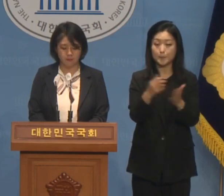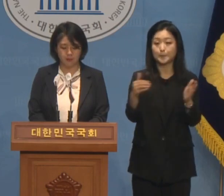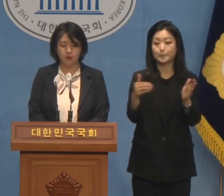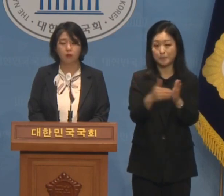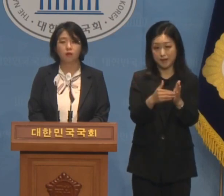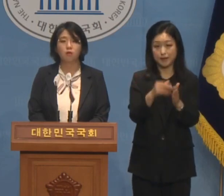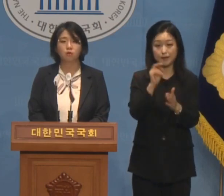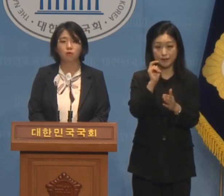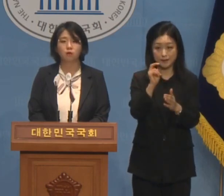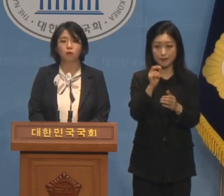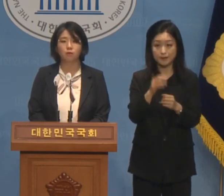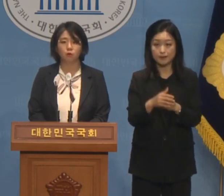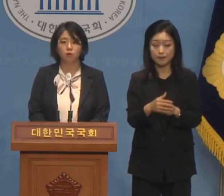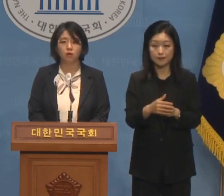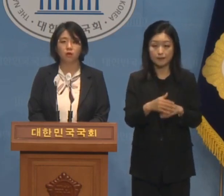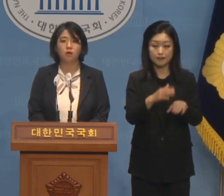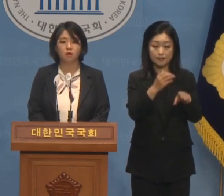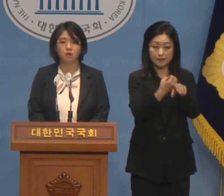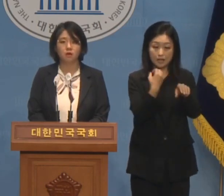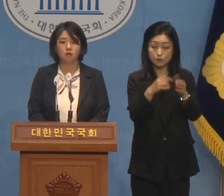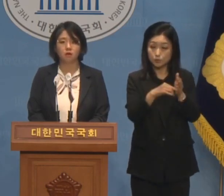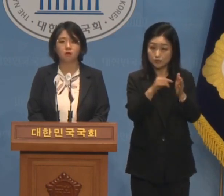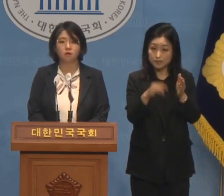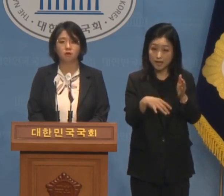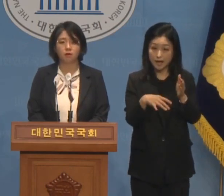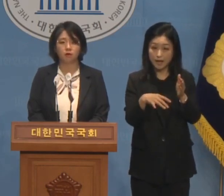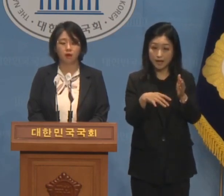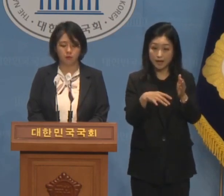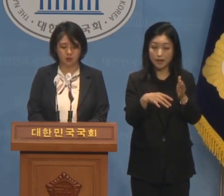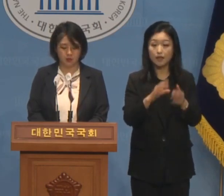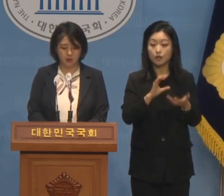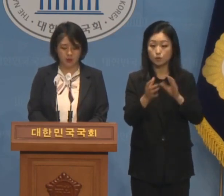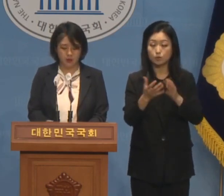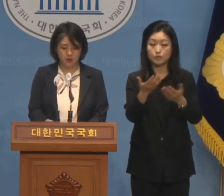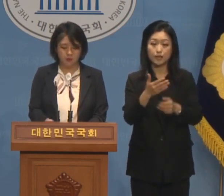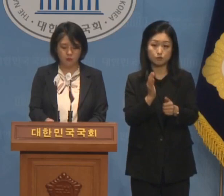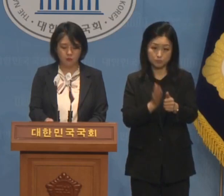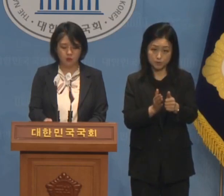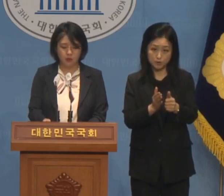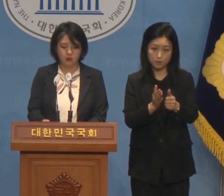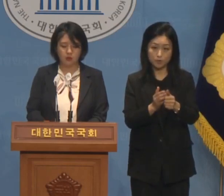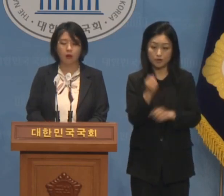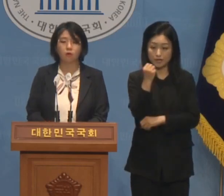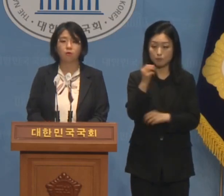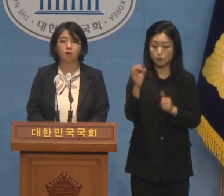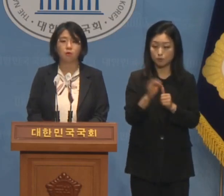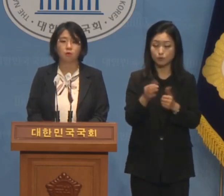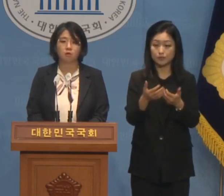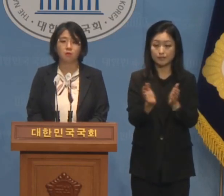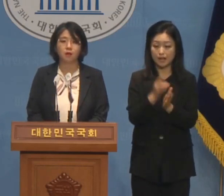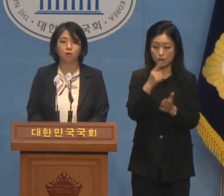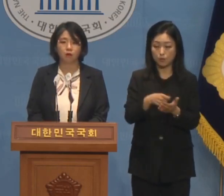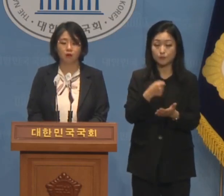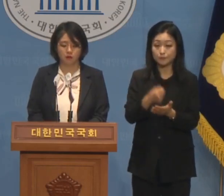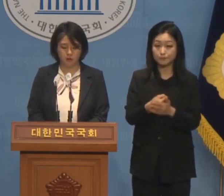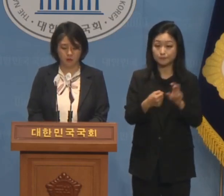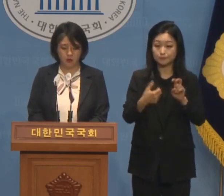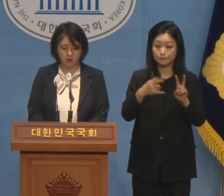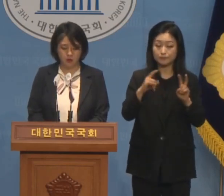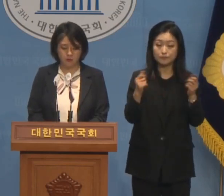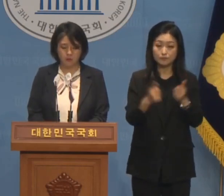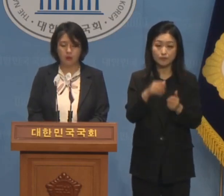있습니다. 탄소세 도입 논의, 이제는 끝을 맺어야 합니다. 기본소득당은 당론대로 22대